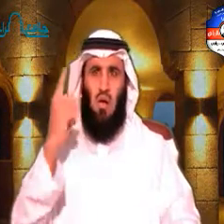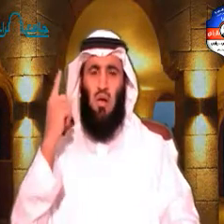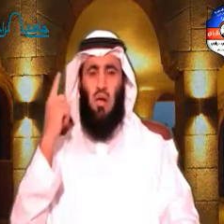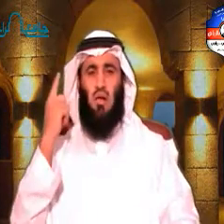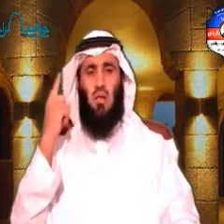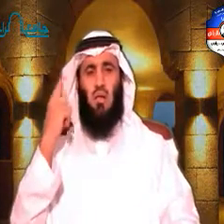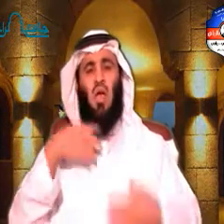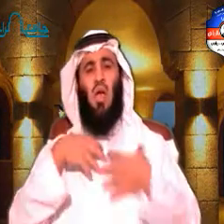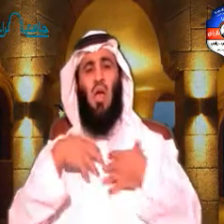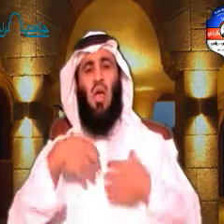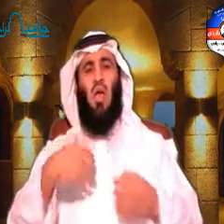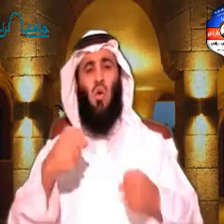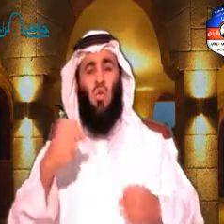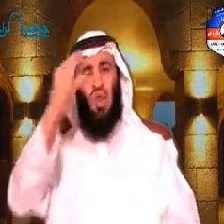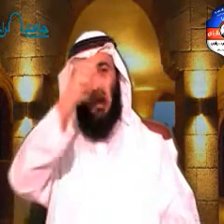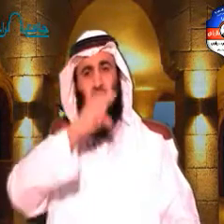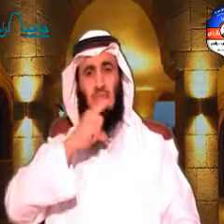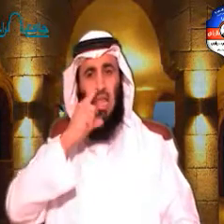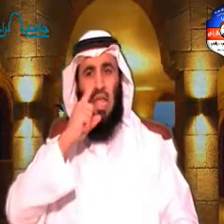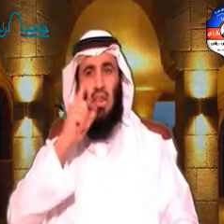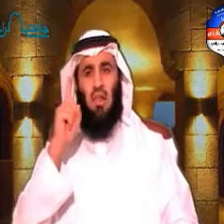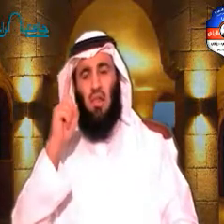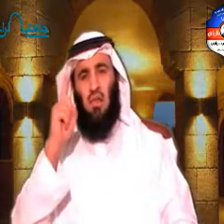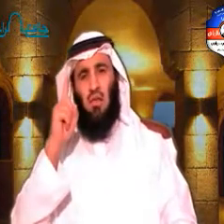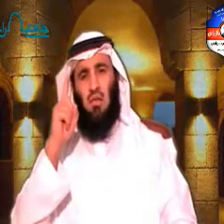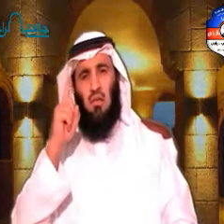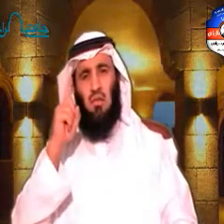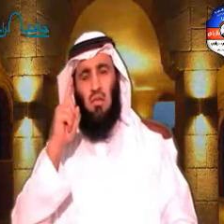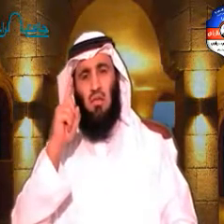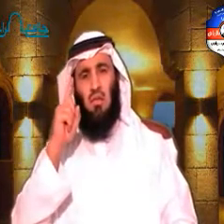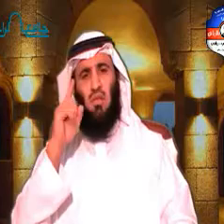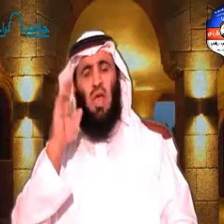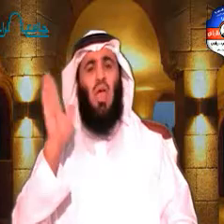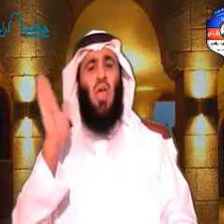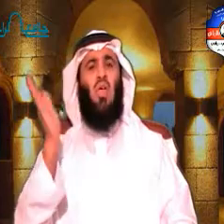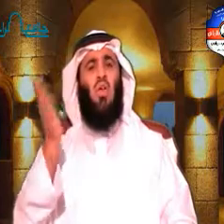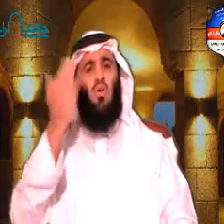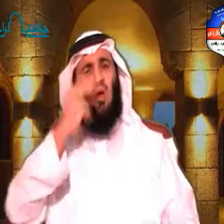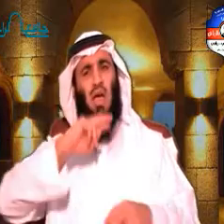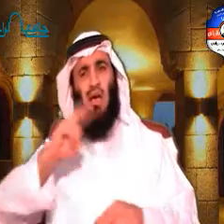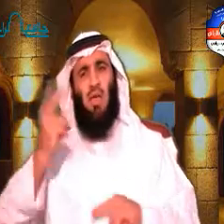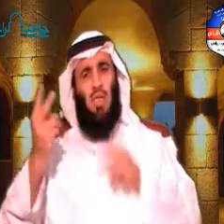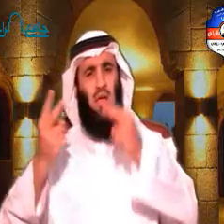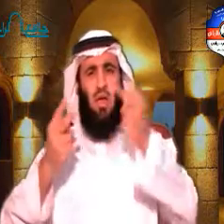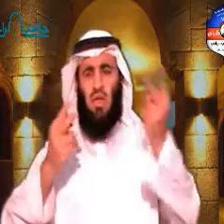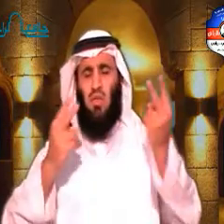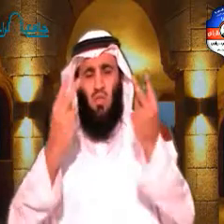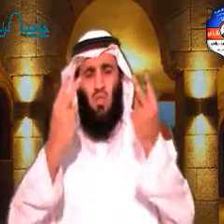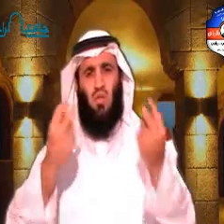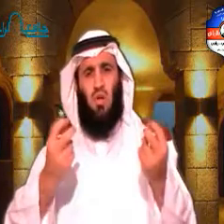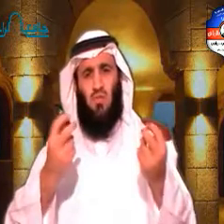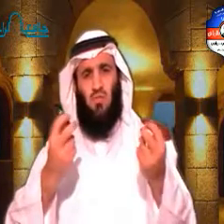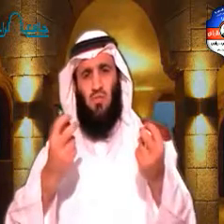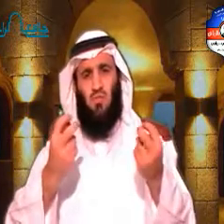وقوة على دين الله، ليس لأحد تغيير فيها ولا النظر في رأي